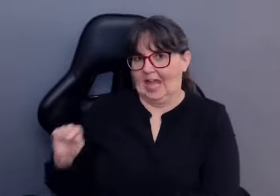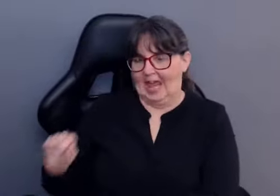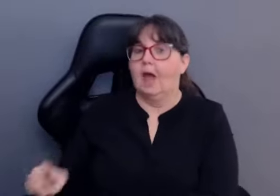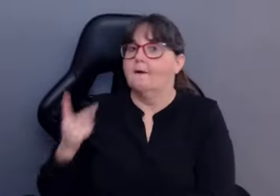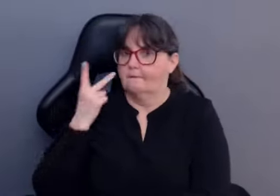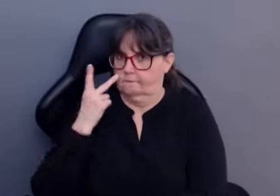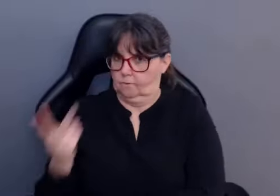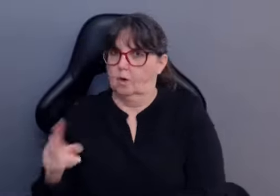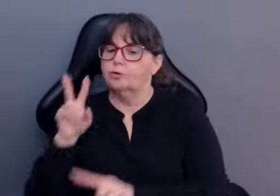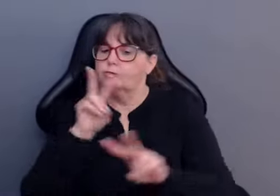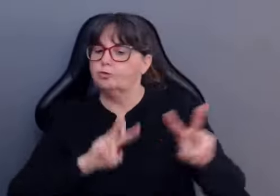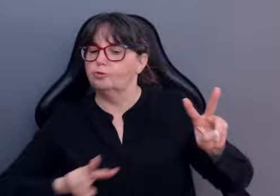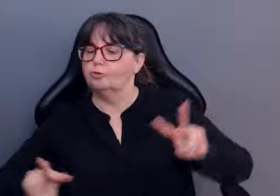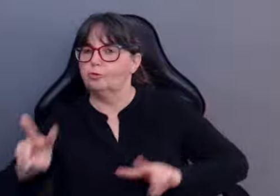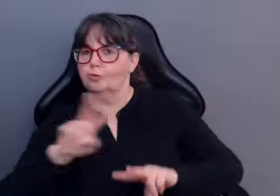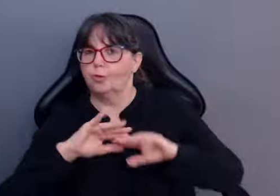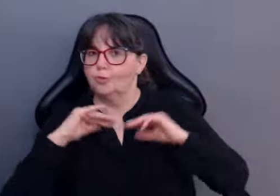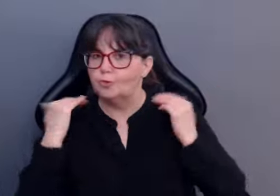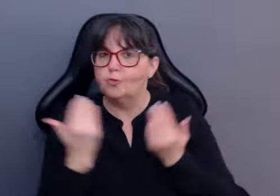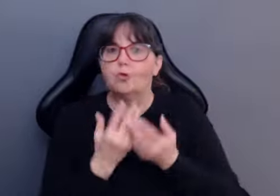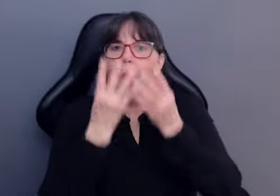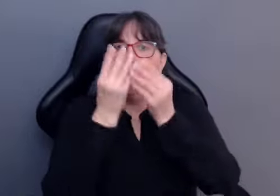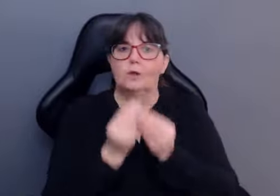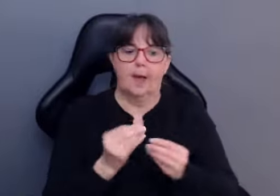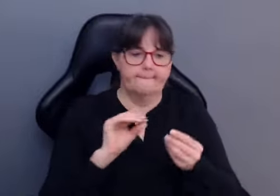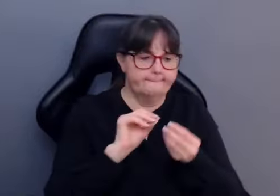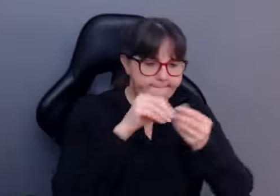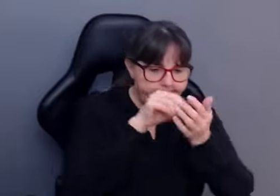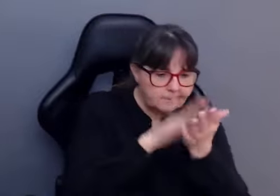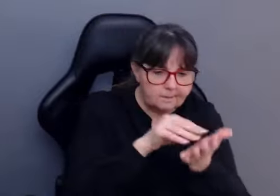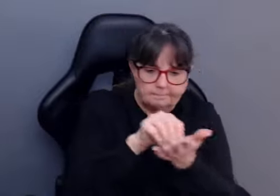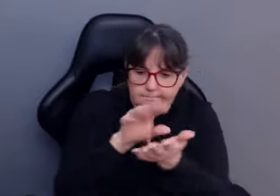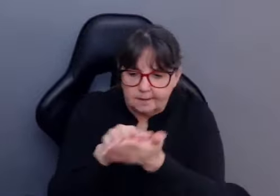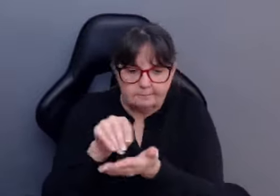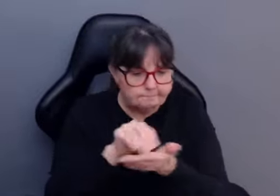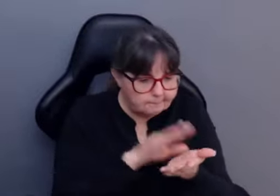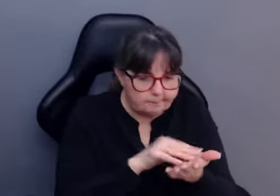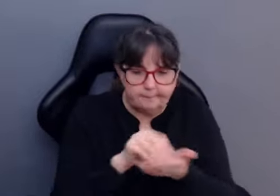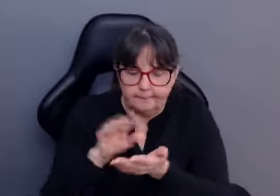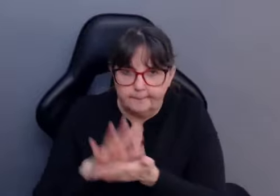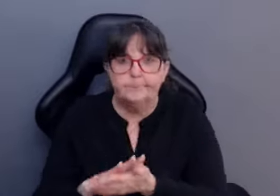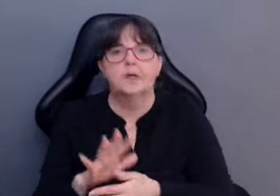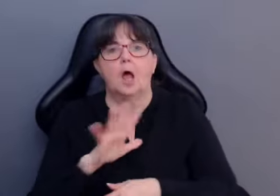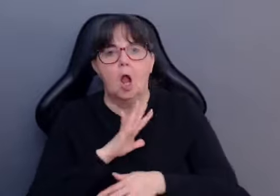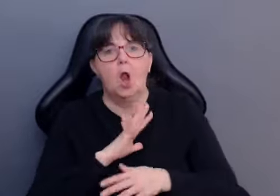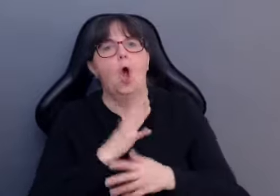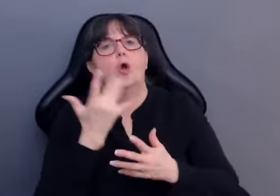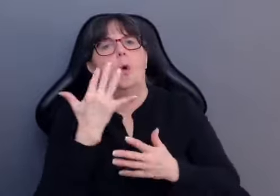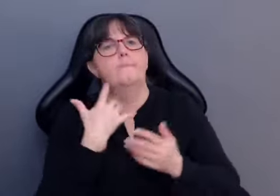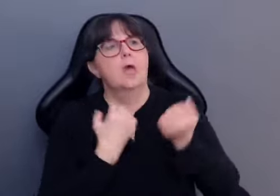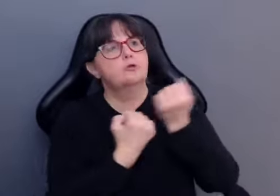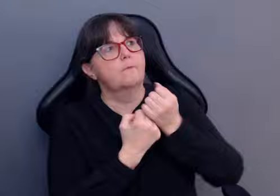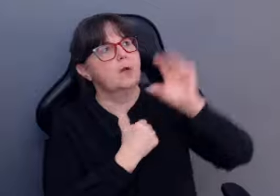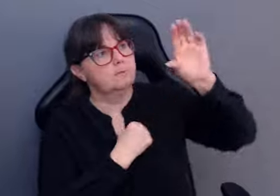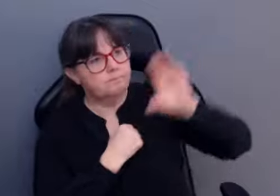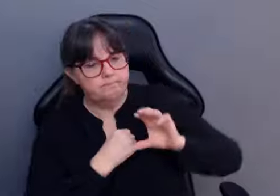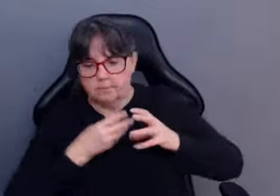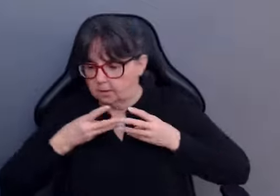la tenue des livres de comptabilité, lesquels contiendront les fonds reçus et déboursés, la